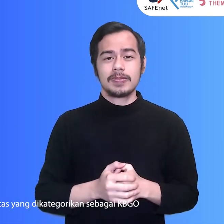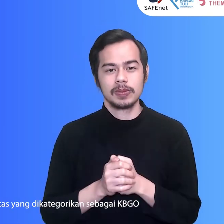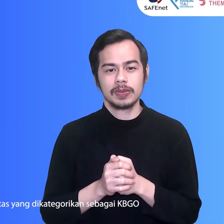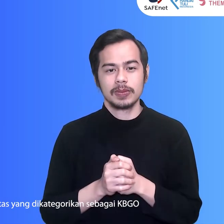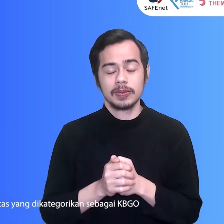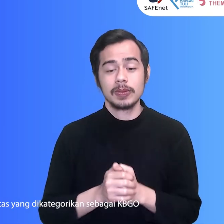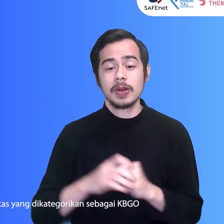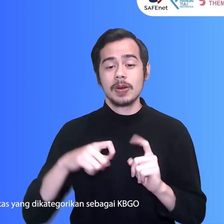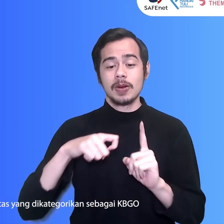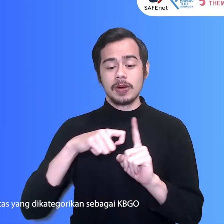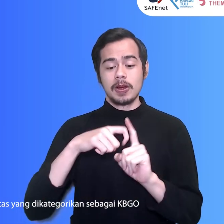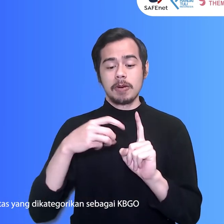nyata